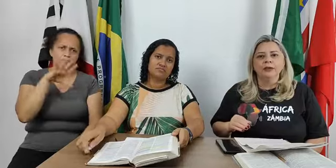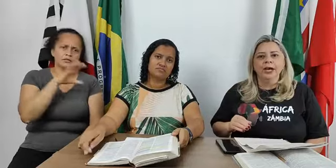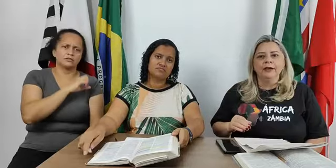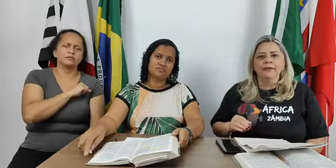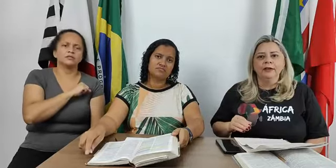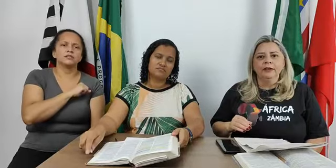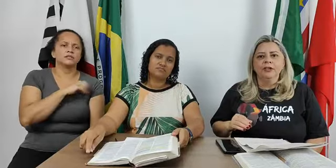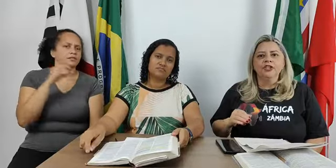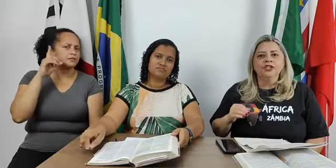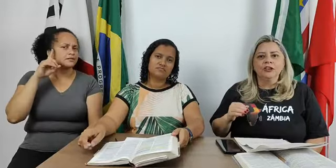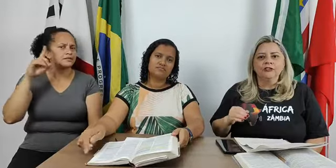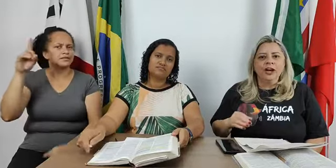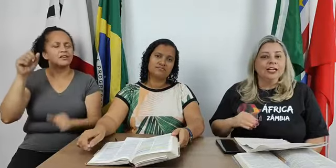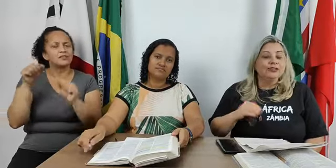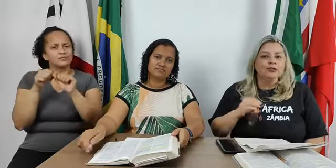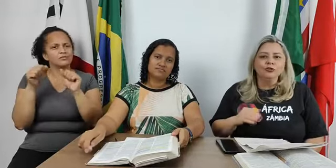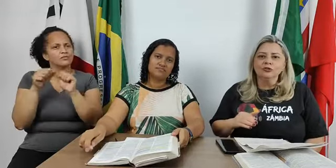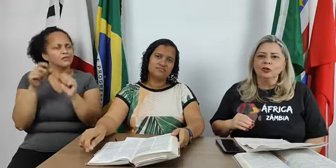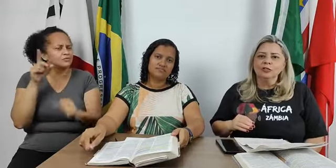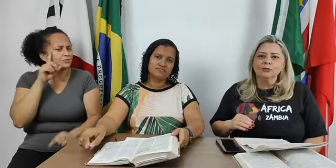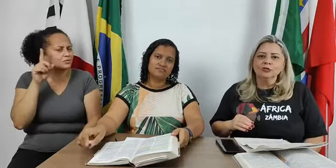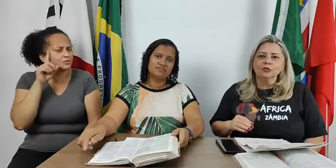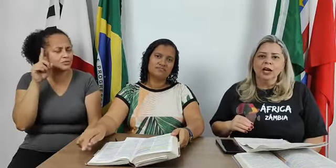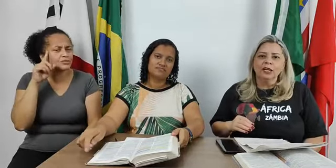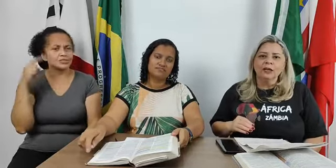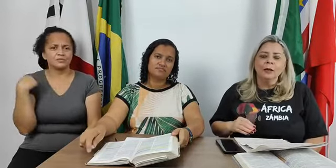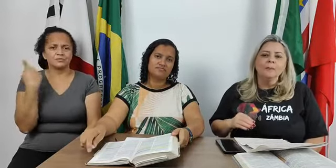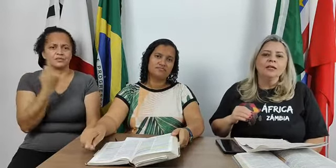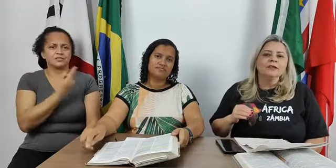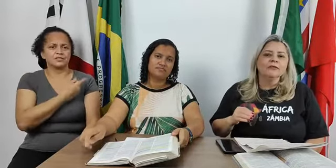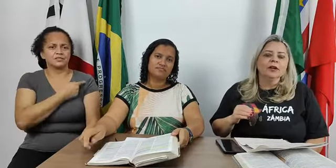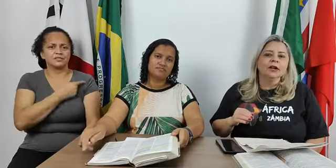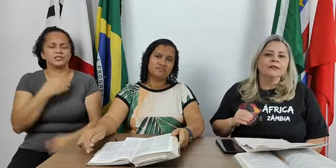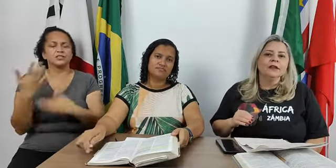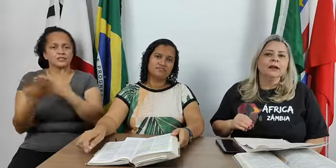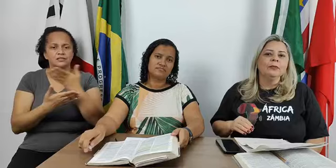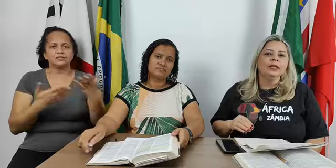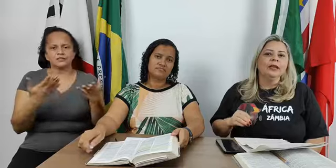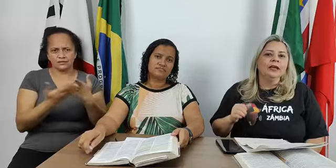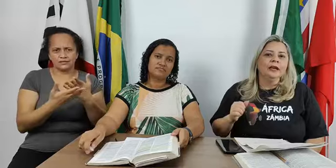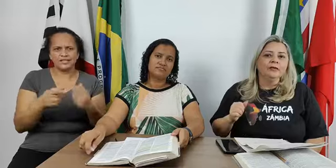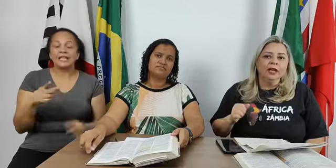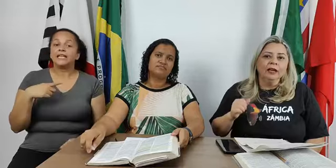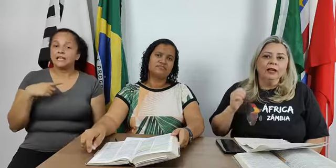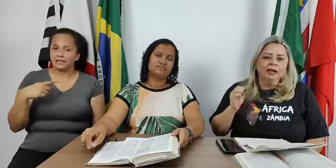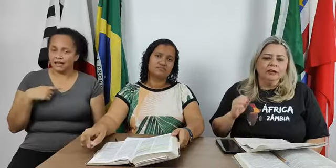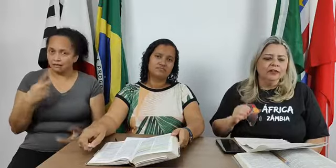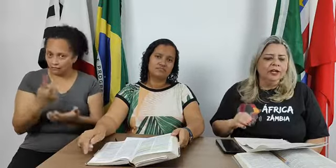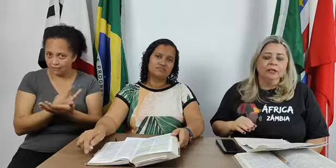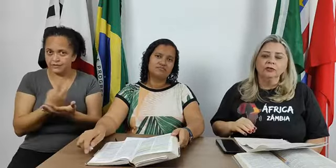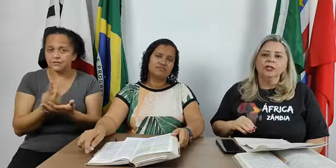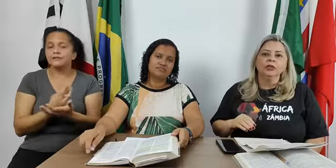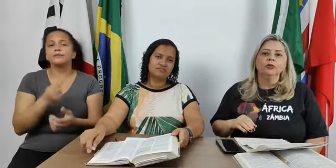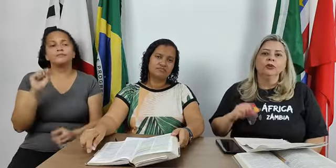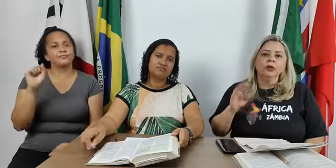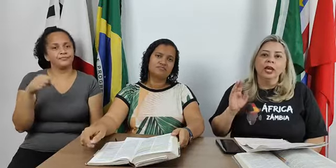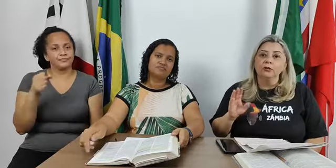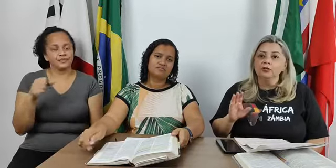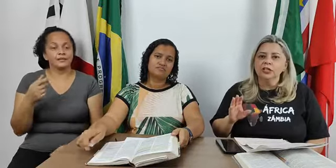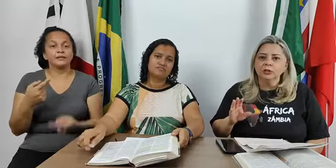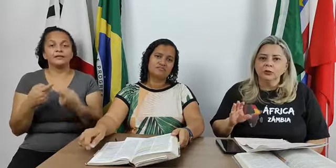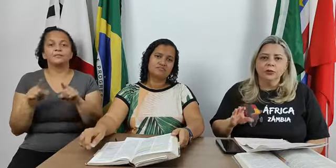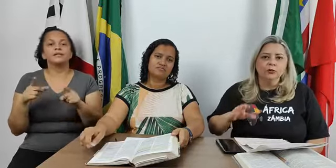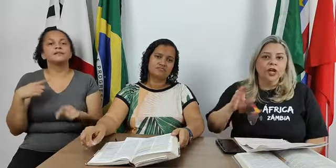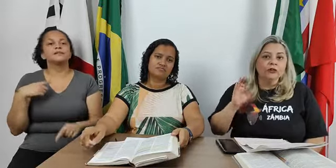gente mudar. A gente tem falhas, todos nós temos falha, mas é se arrepender, né? E falar, não, Senhor, eu